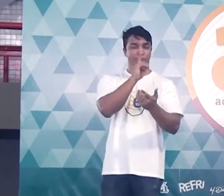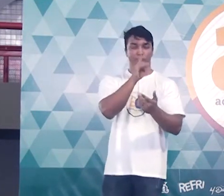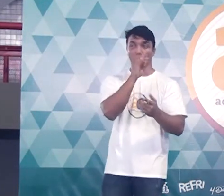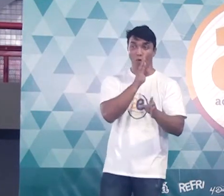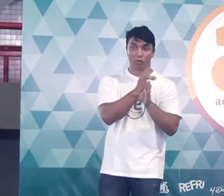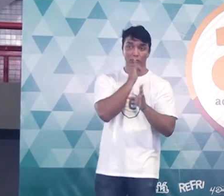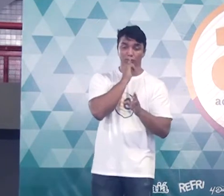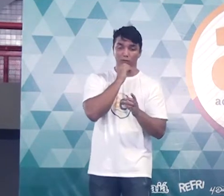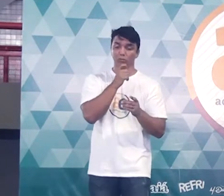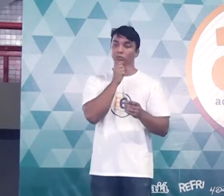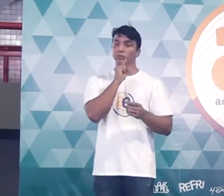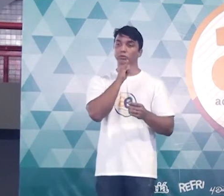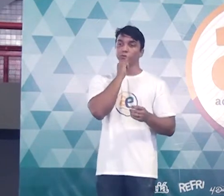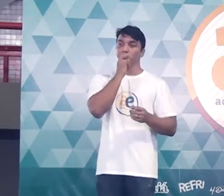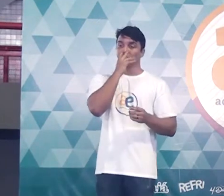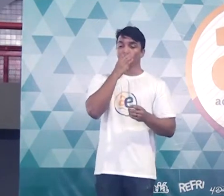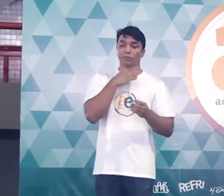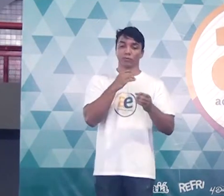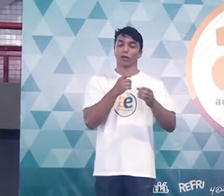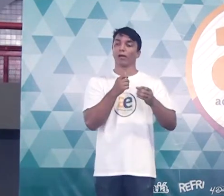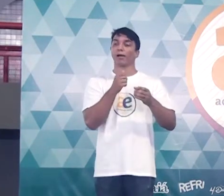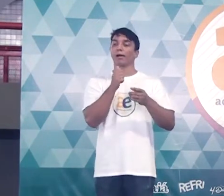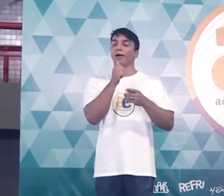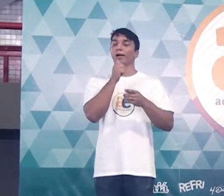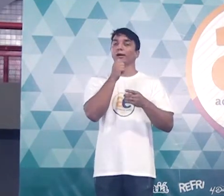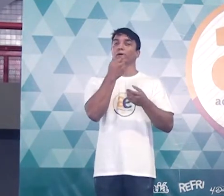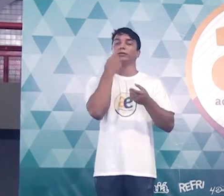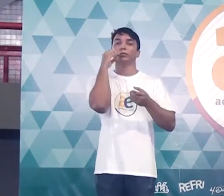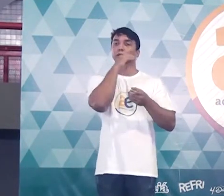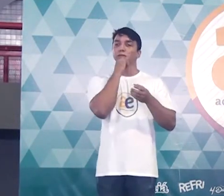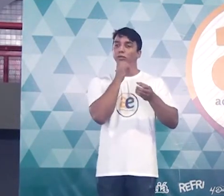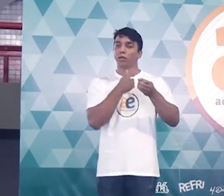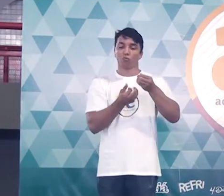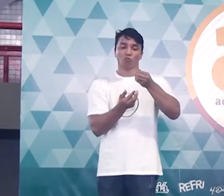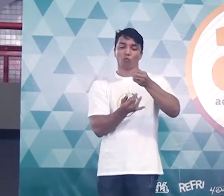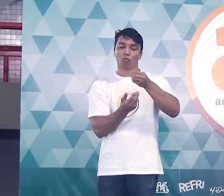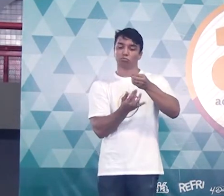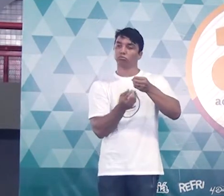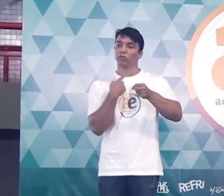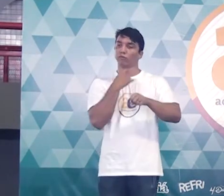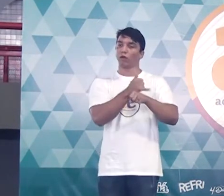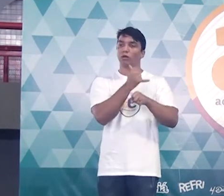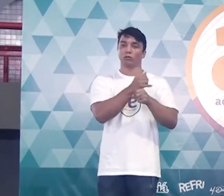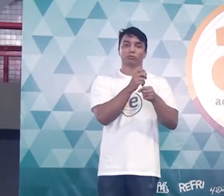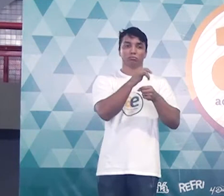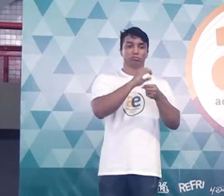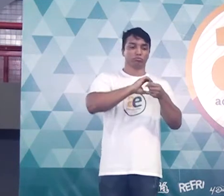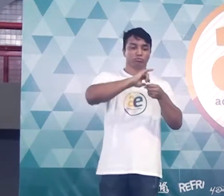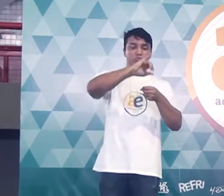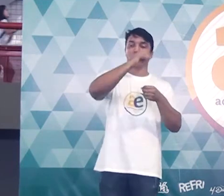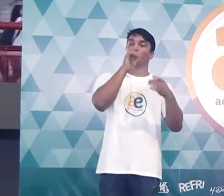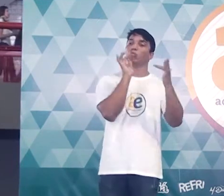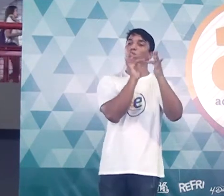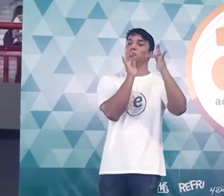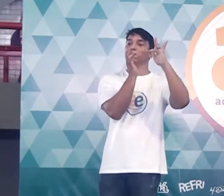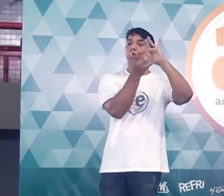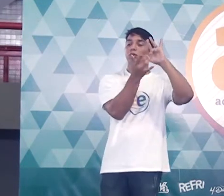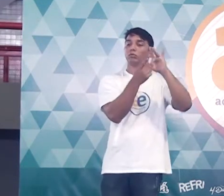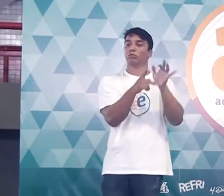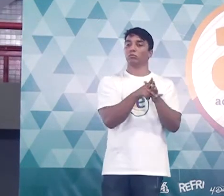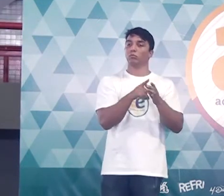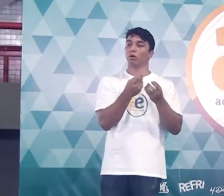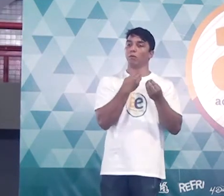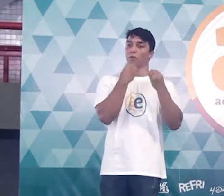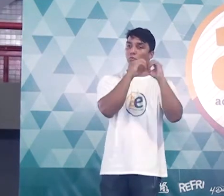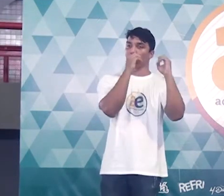o calor sobe. Se eu queimar em cima, o calor desce. Então não depende, depende só do contato entre as moléculas. Professor, como é a formação do